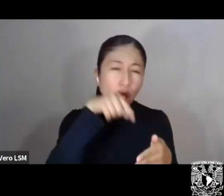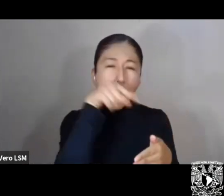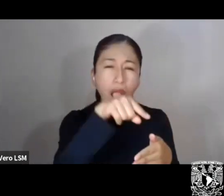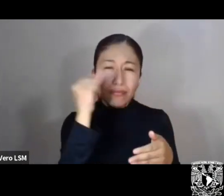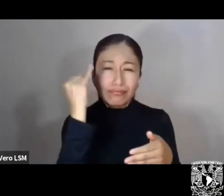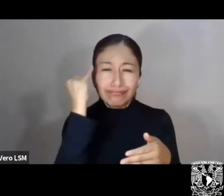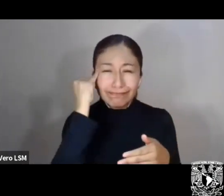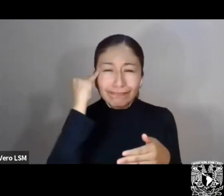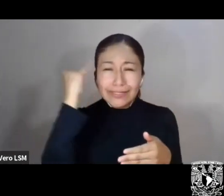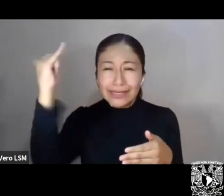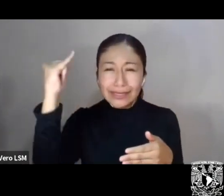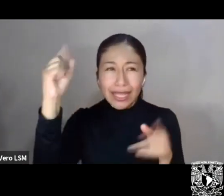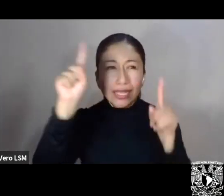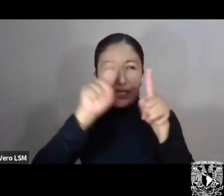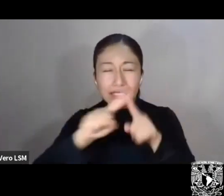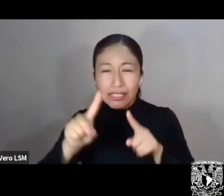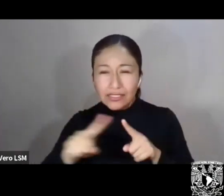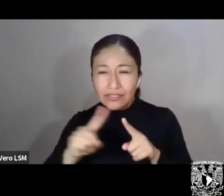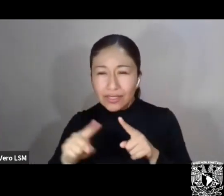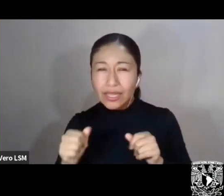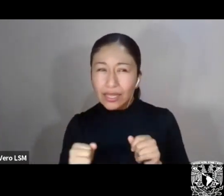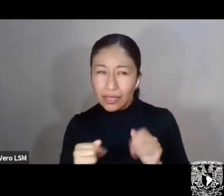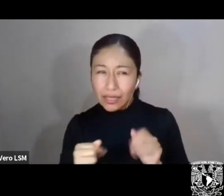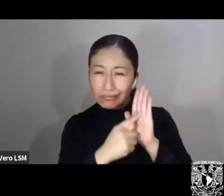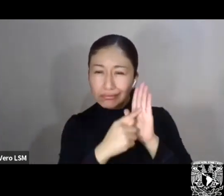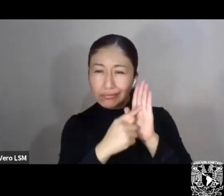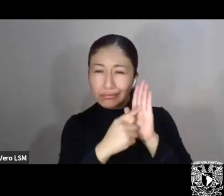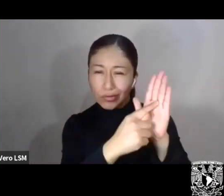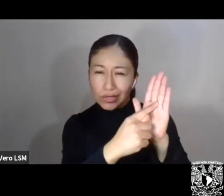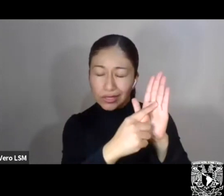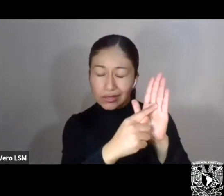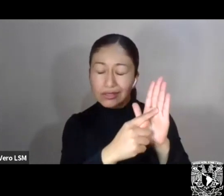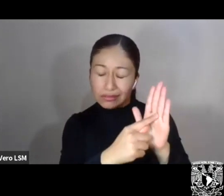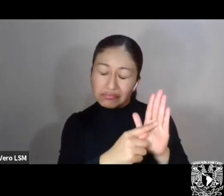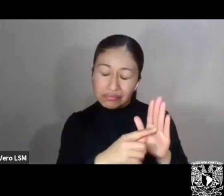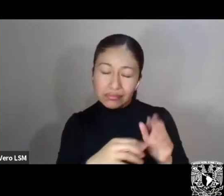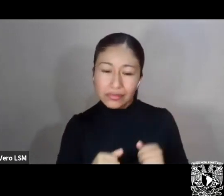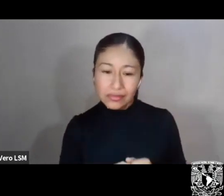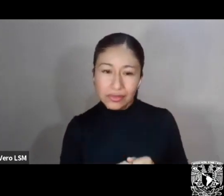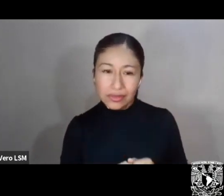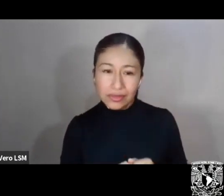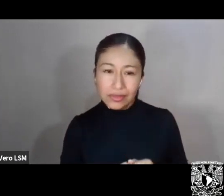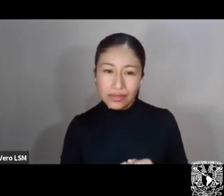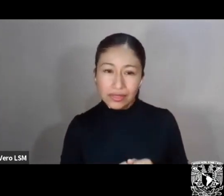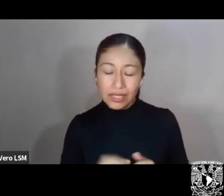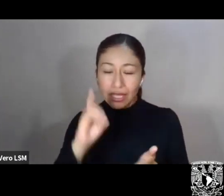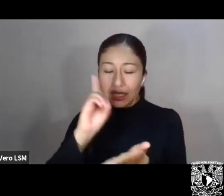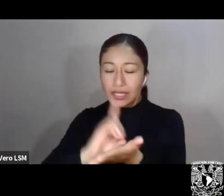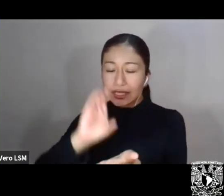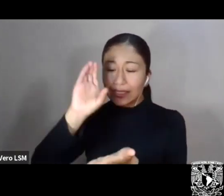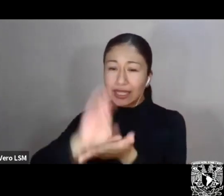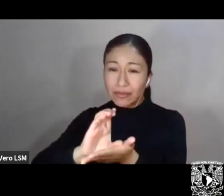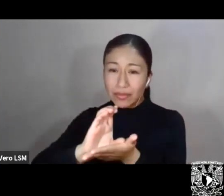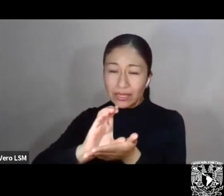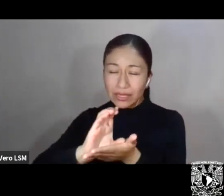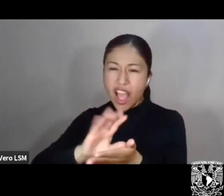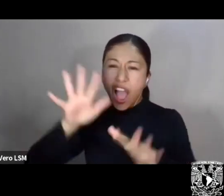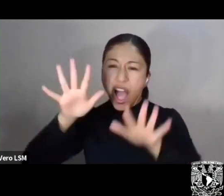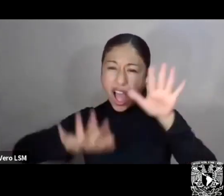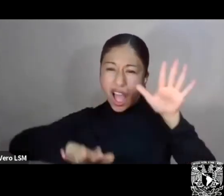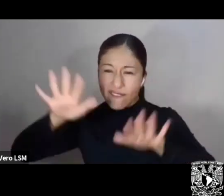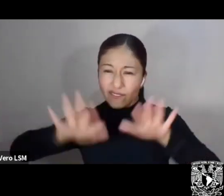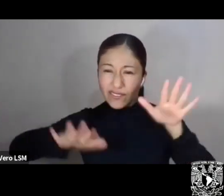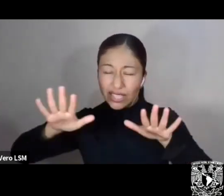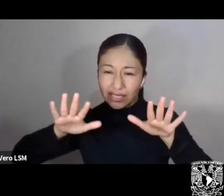un medio a través del cual se va a normalizar la diferencia.